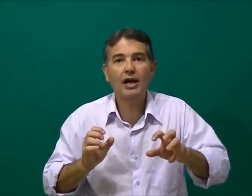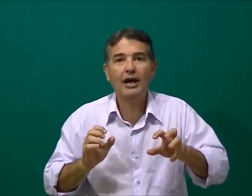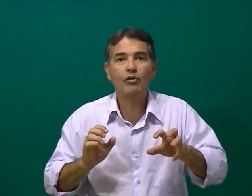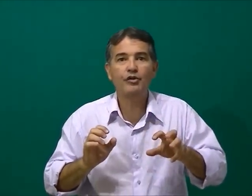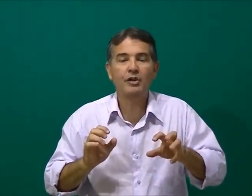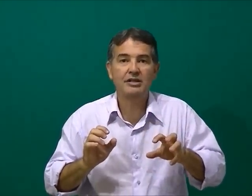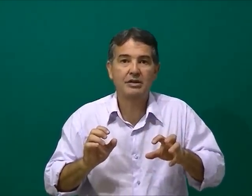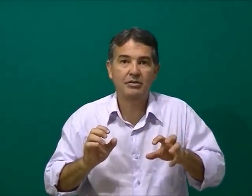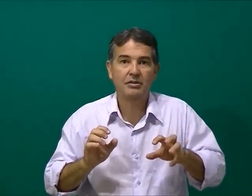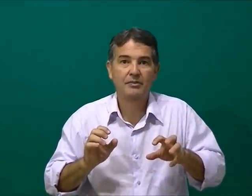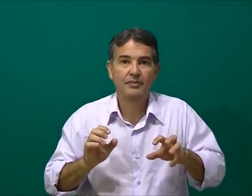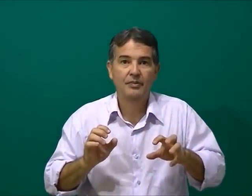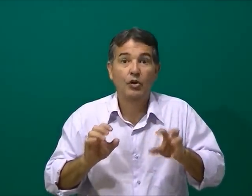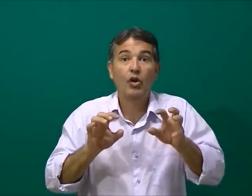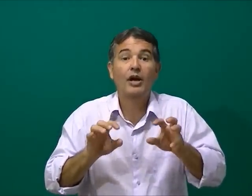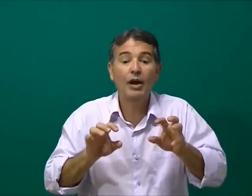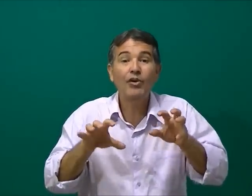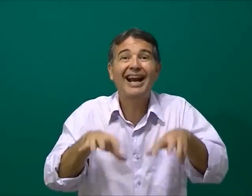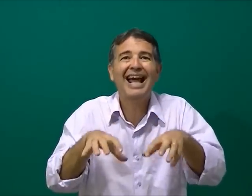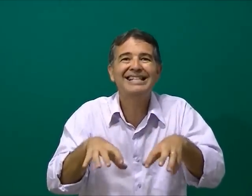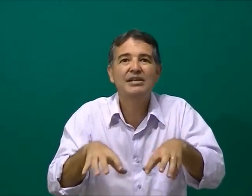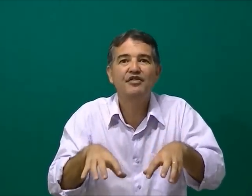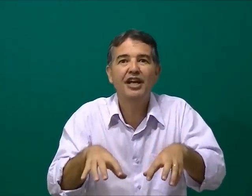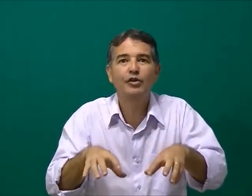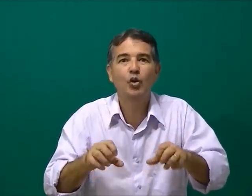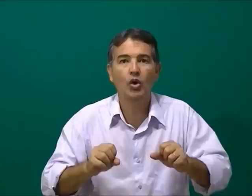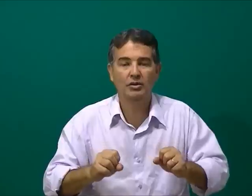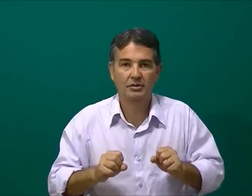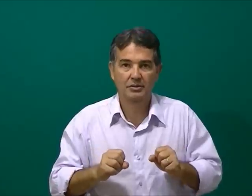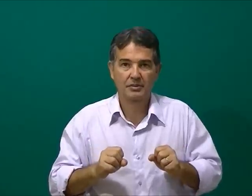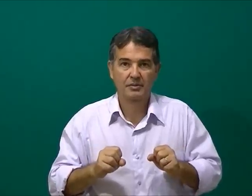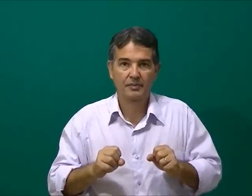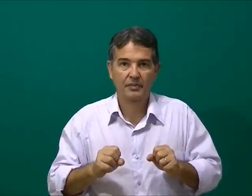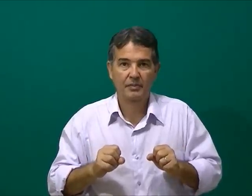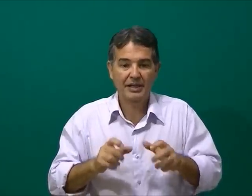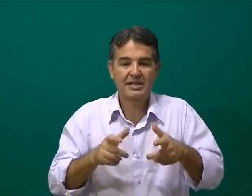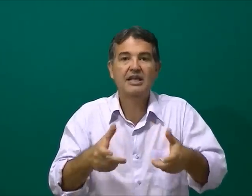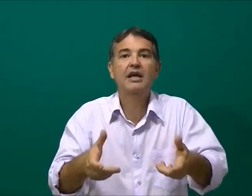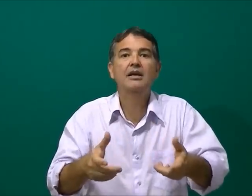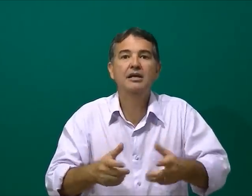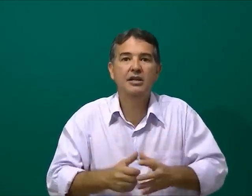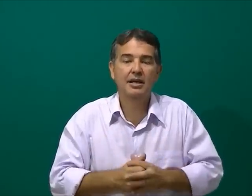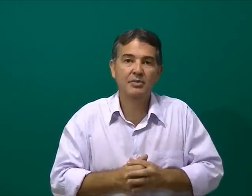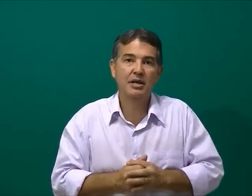a configuração, colocar o classificador para dizer que é ele que está caminhando.